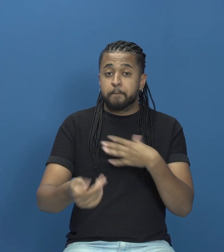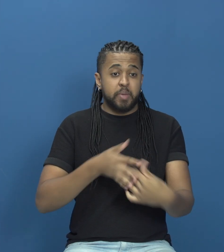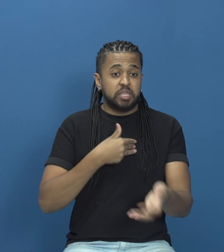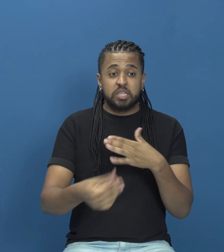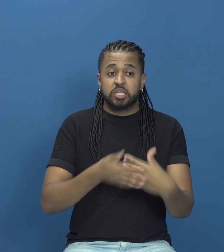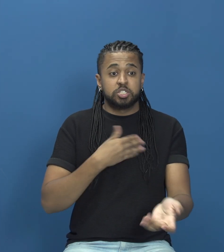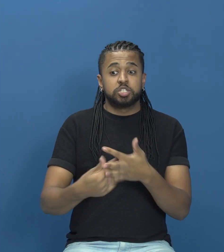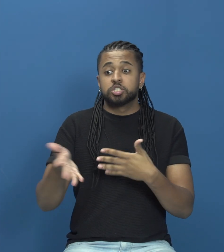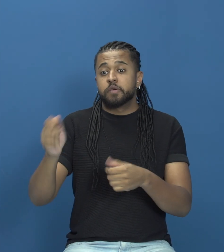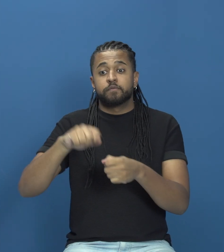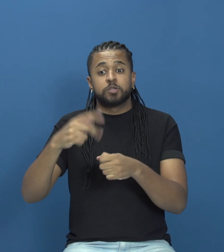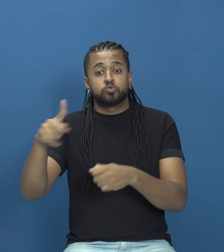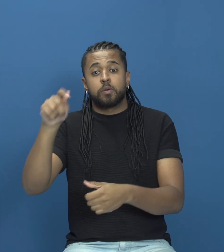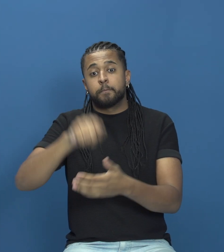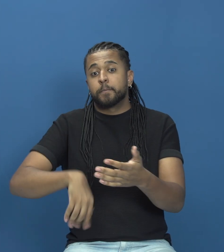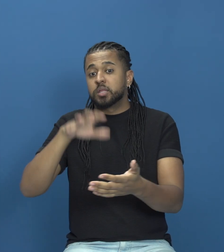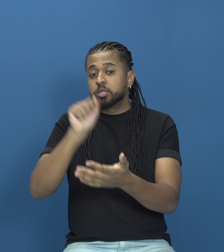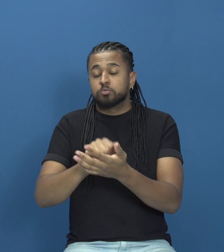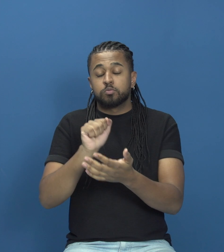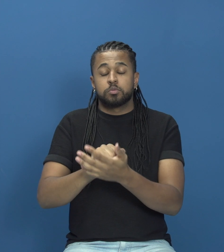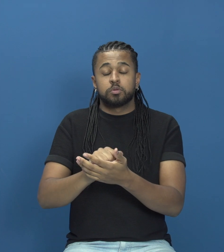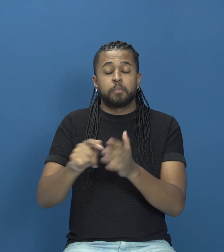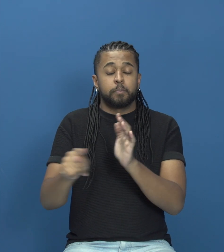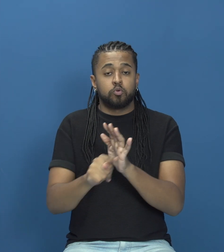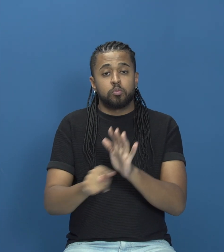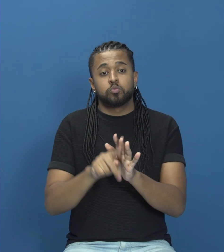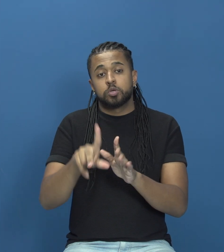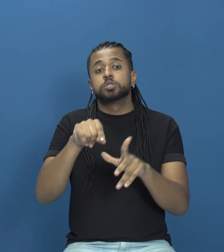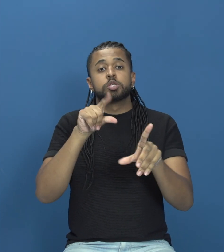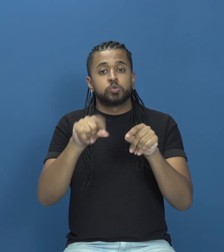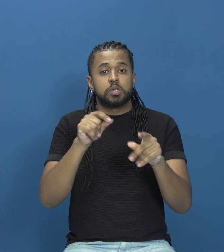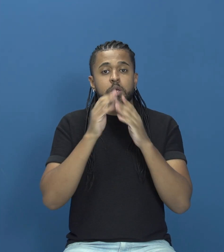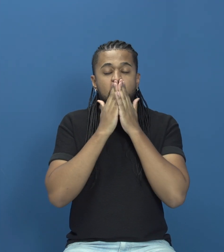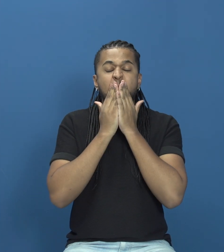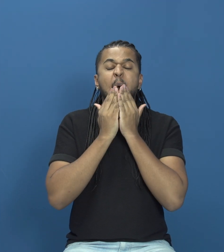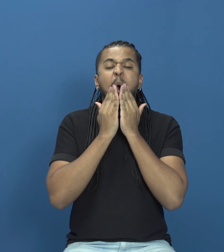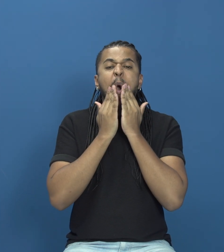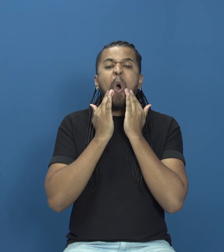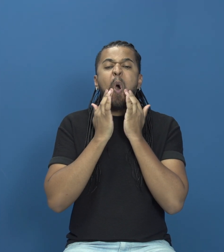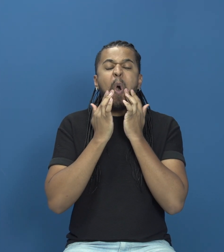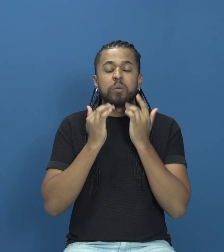independentemente de ter realizado sua matrícula na instituição para o qual for selecionado.